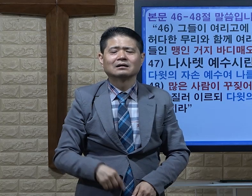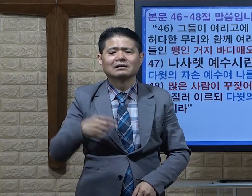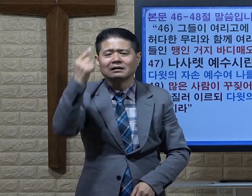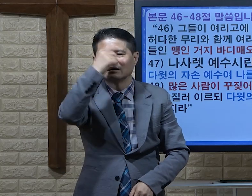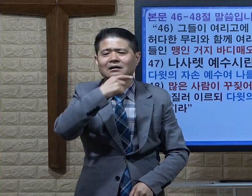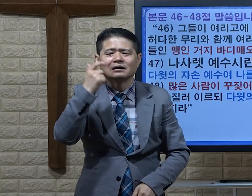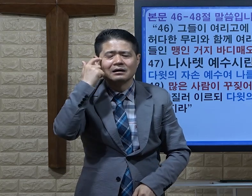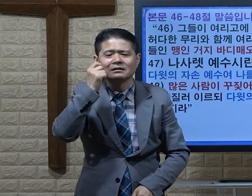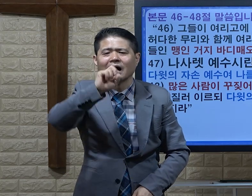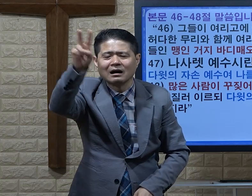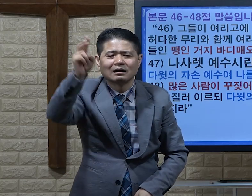똑같습니다.